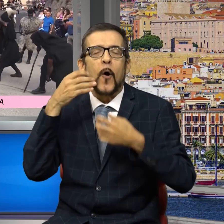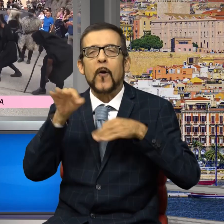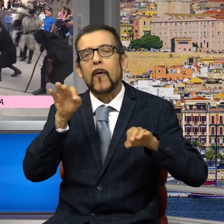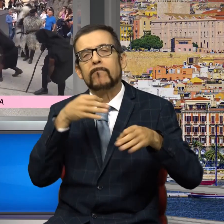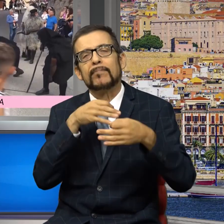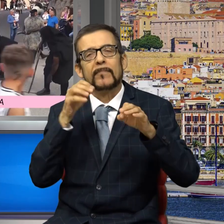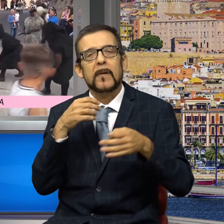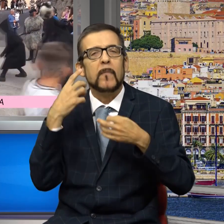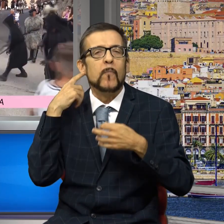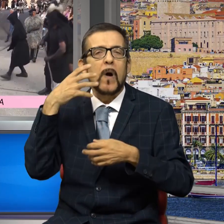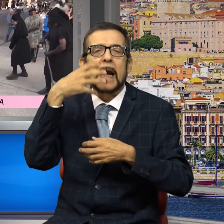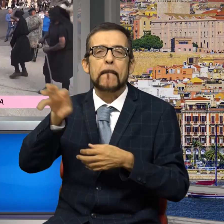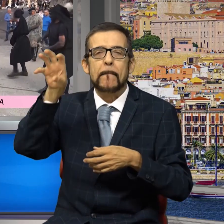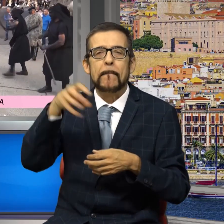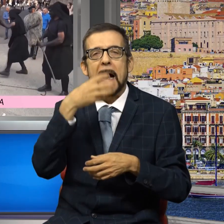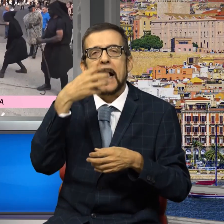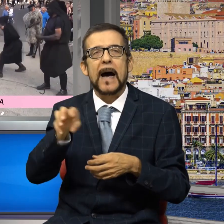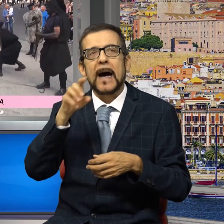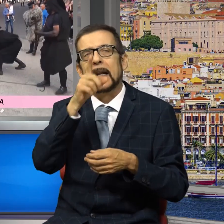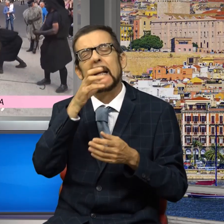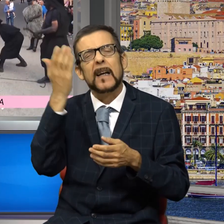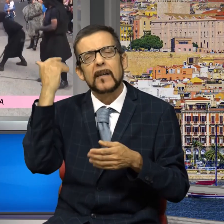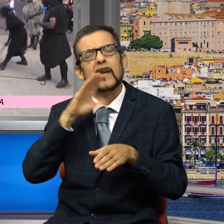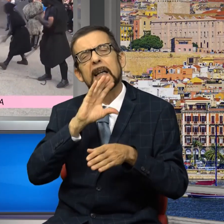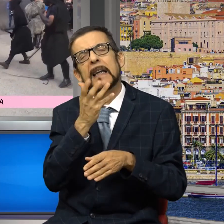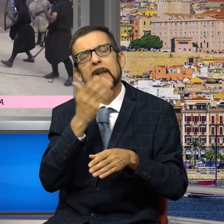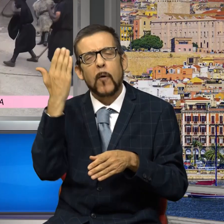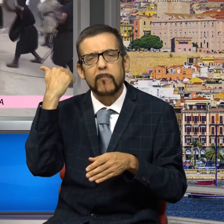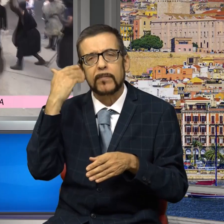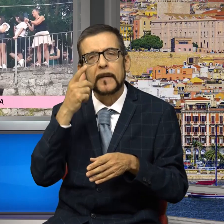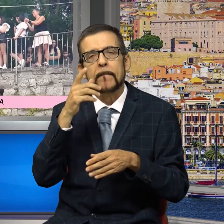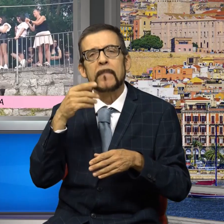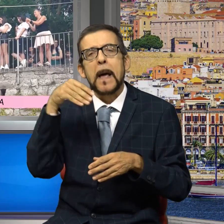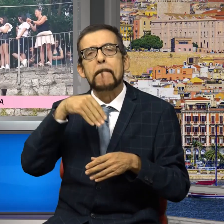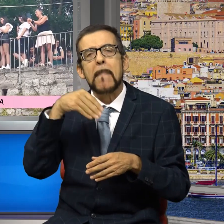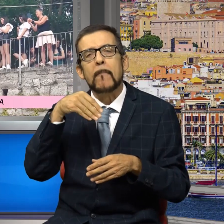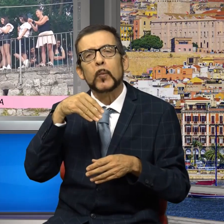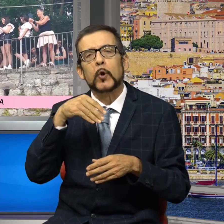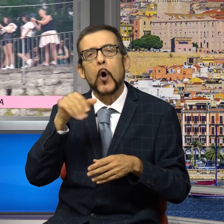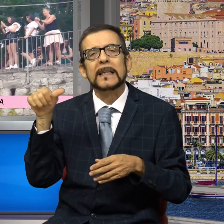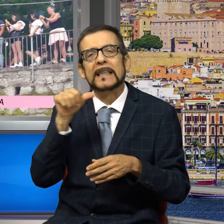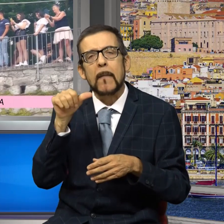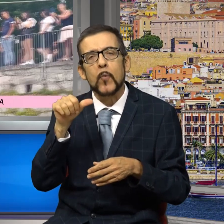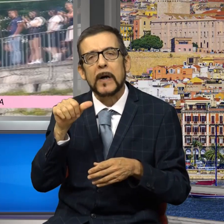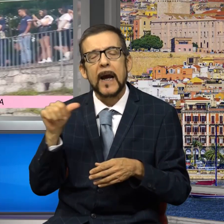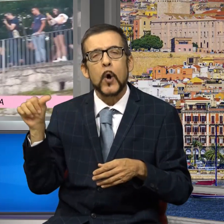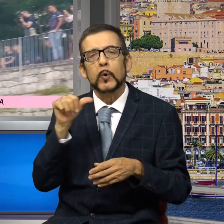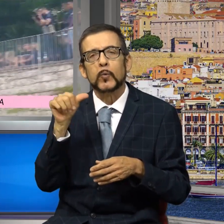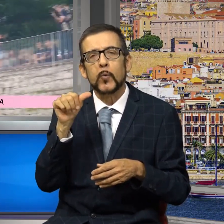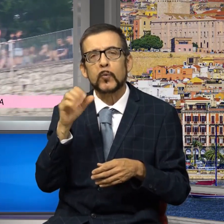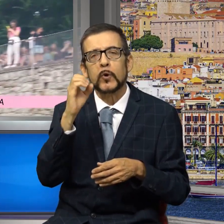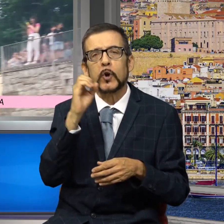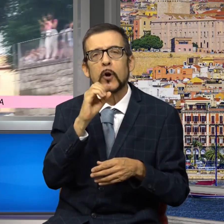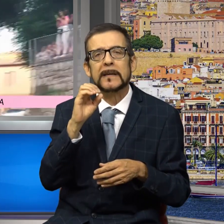suoni dei campanacci e i loro riti ancestrali. A dare spettacoli Mamuzones di San Mugheo, Surzu e Sos Bardianos di